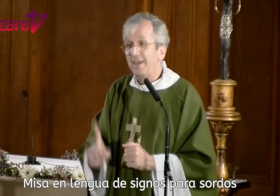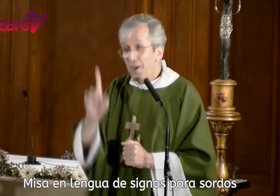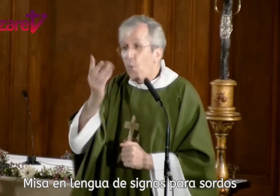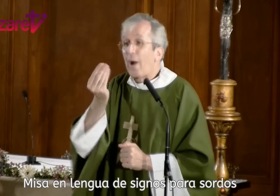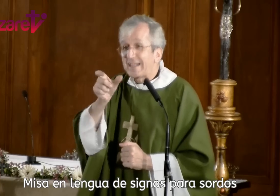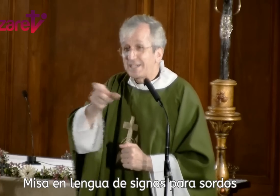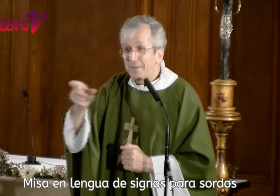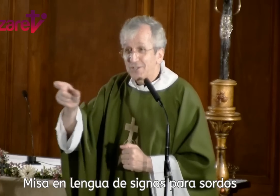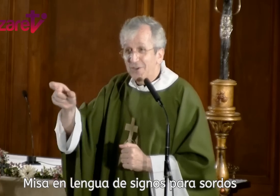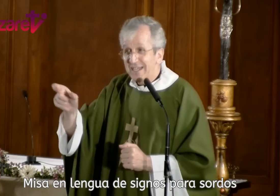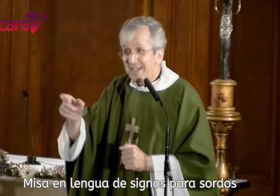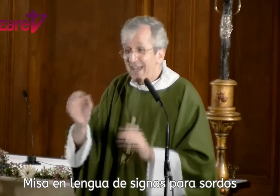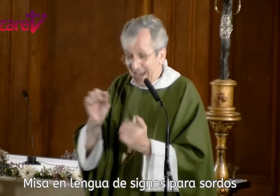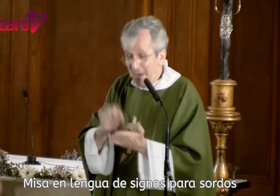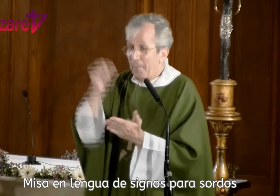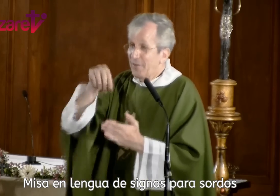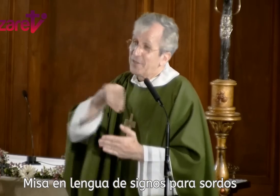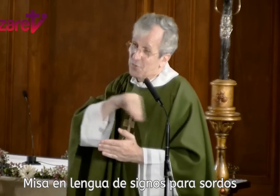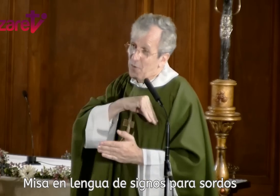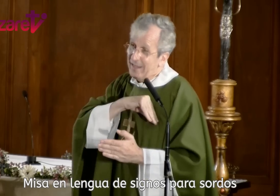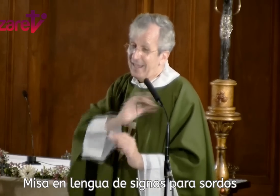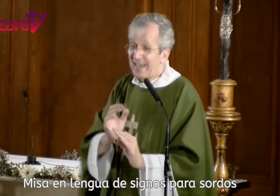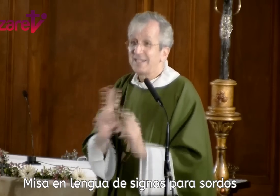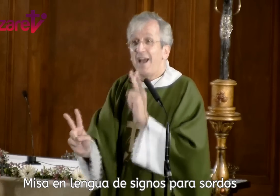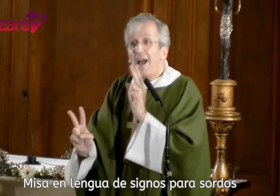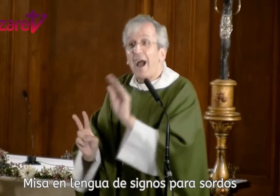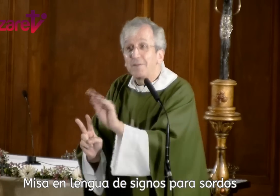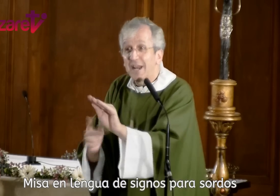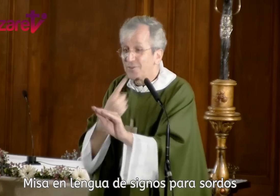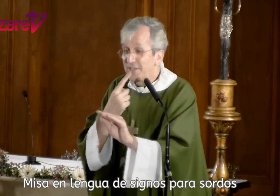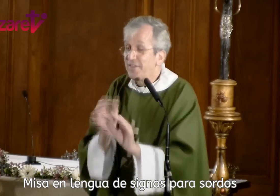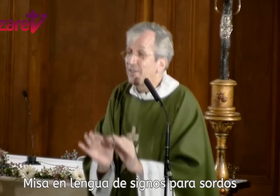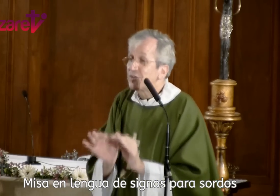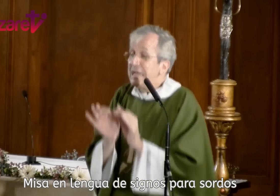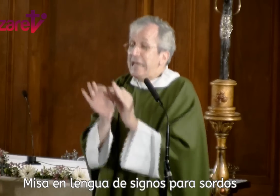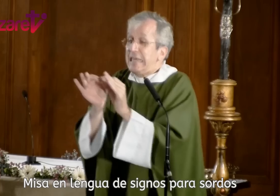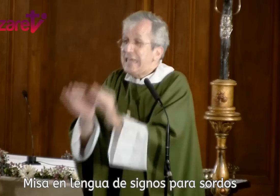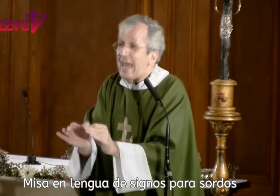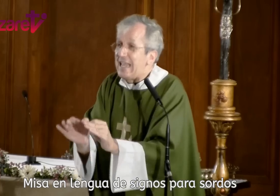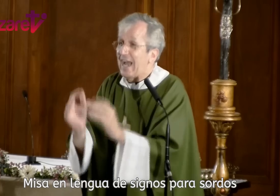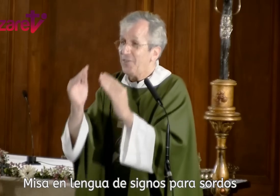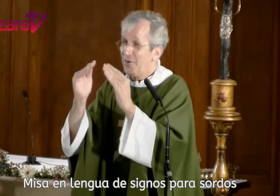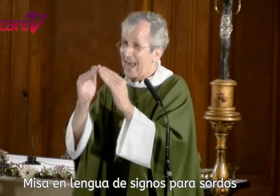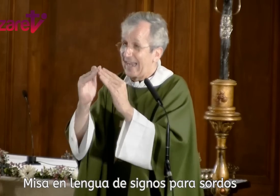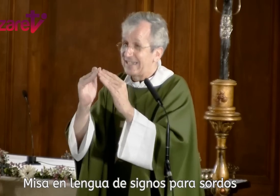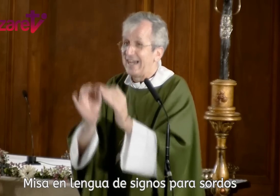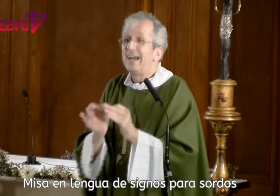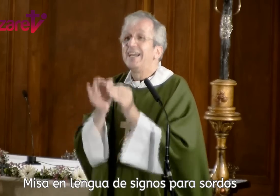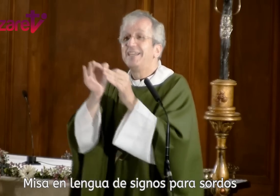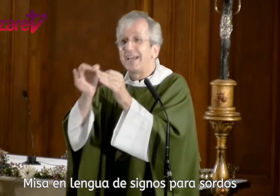que cuántas personas, el momento de su muerte es avisarnos y decirnos, ya he llegado a casa, ya